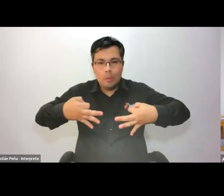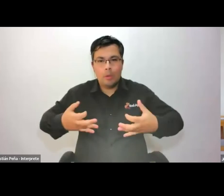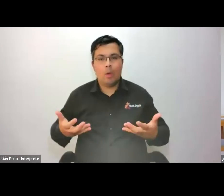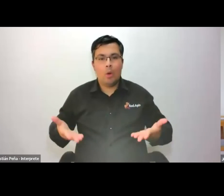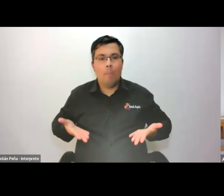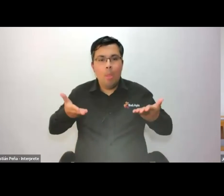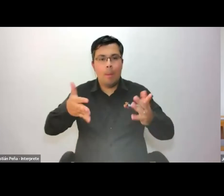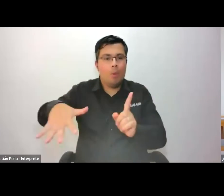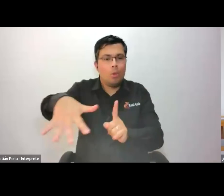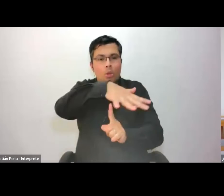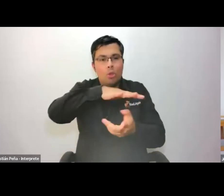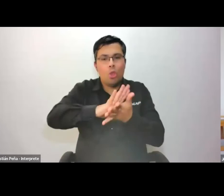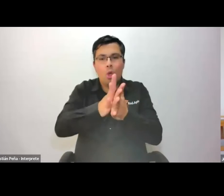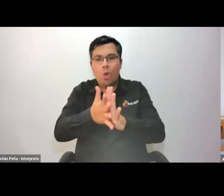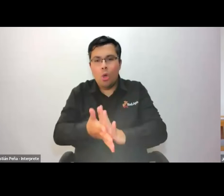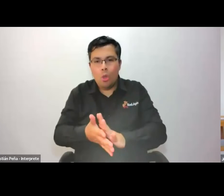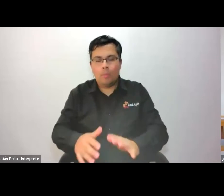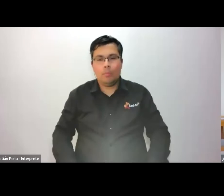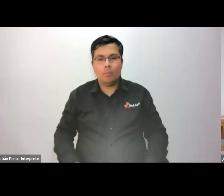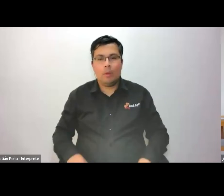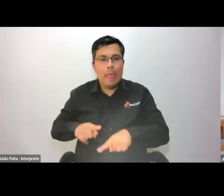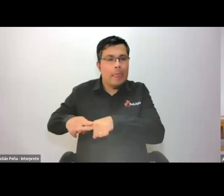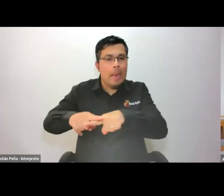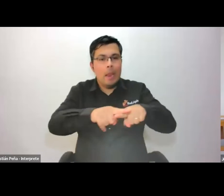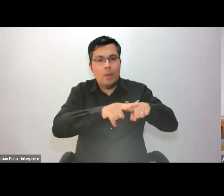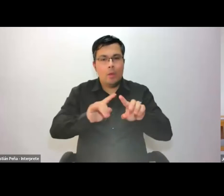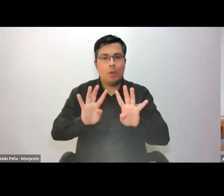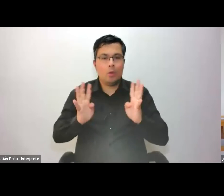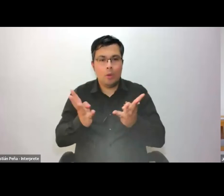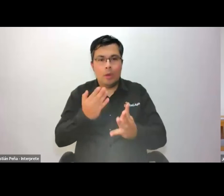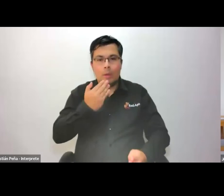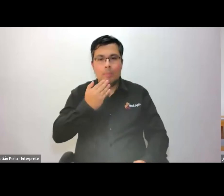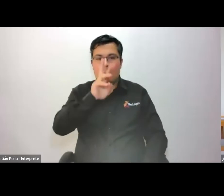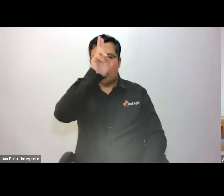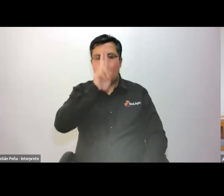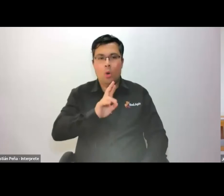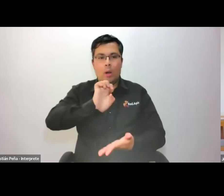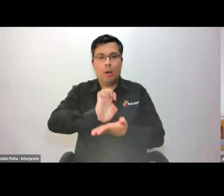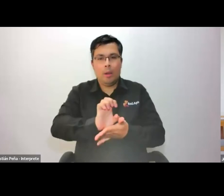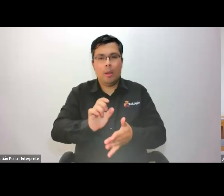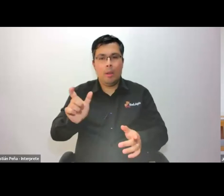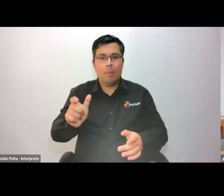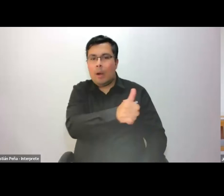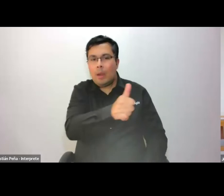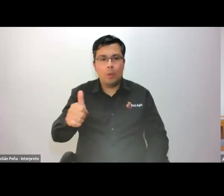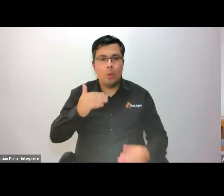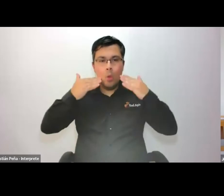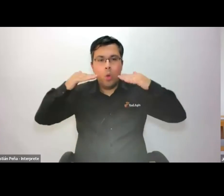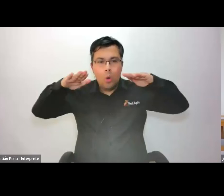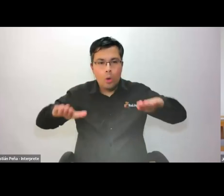condiciones desde la sociedad en general y, por supuesto, desde el rol del Estado, para que párvulos, estudiantes, autistas